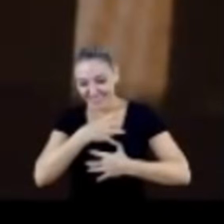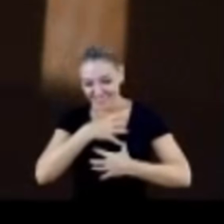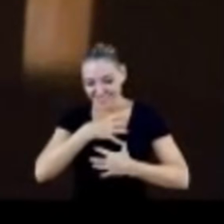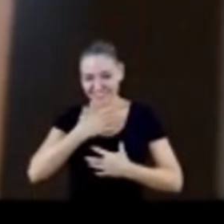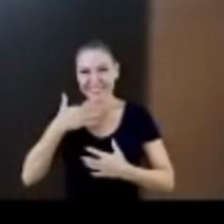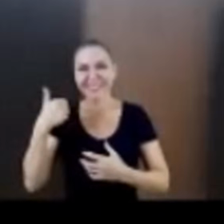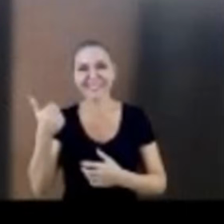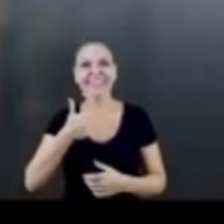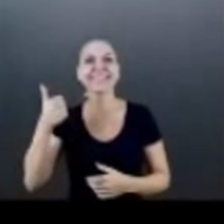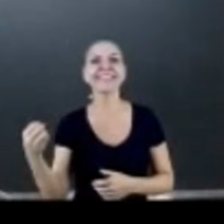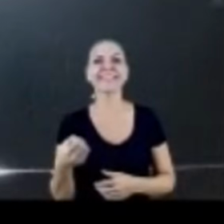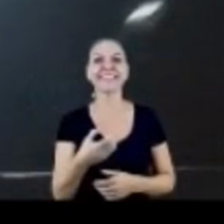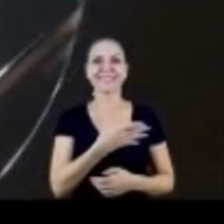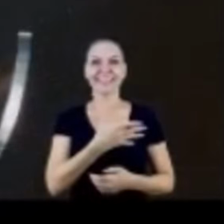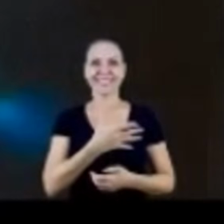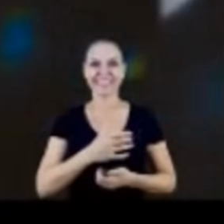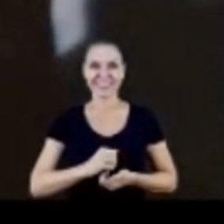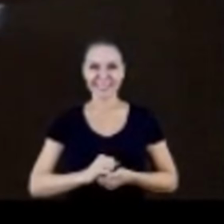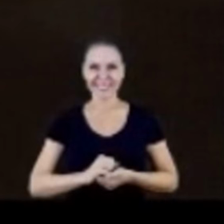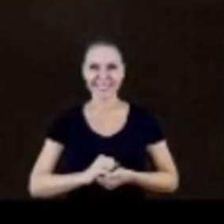um clima novo.